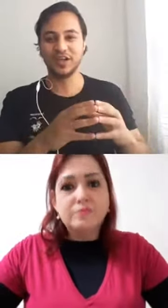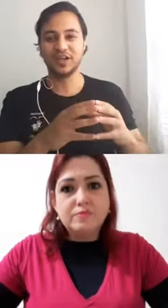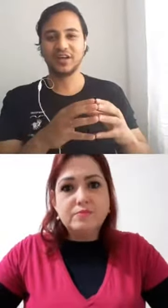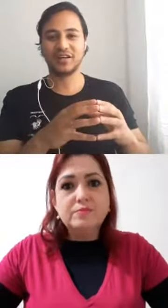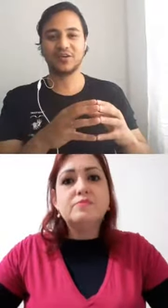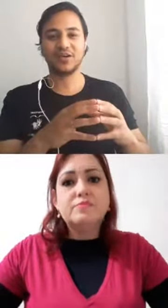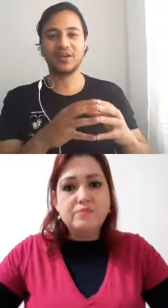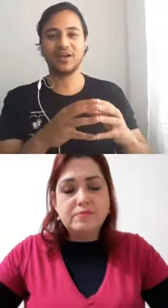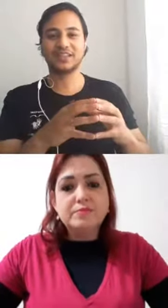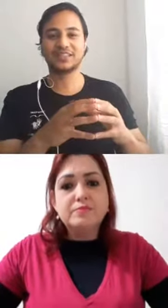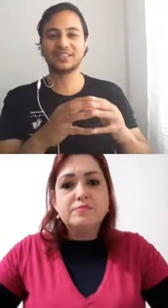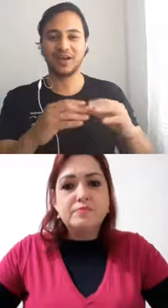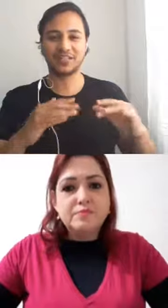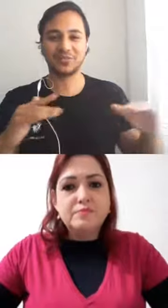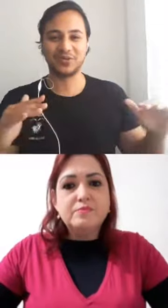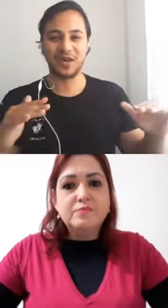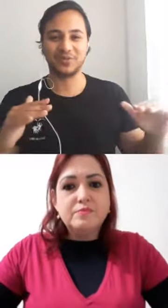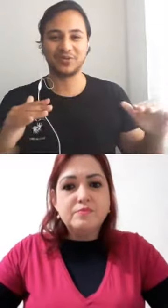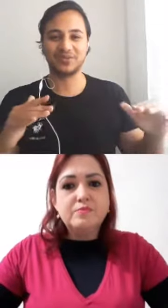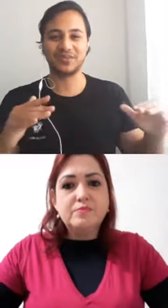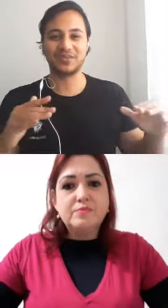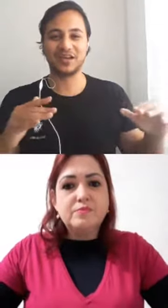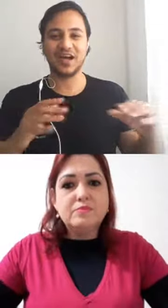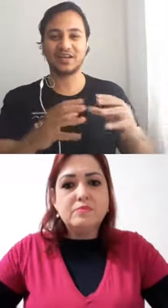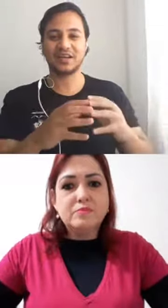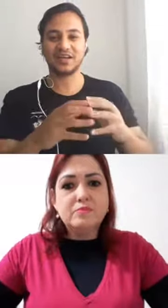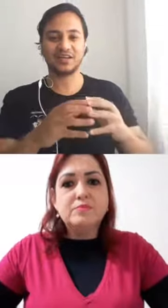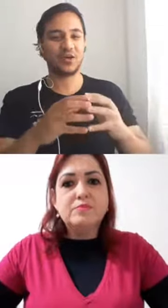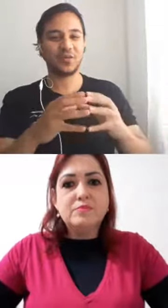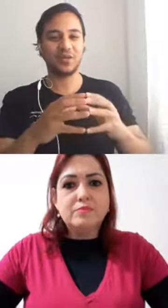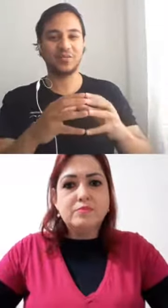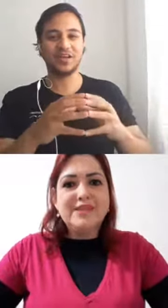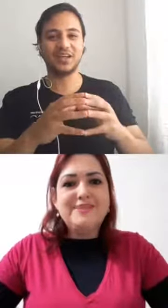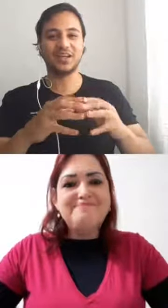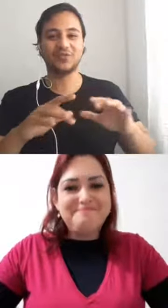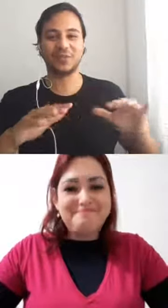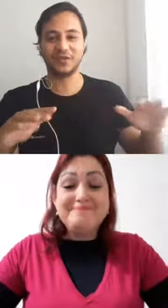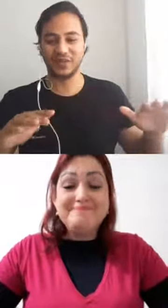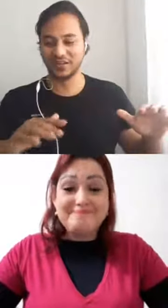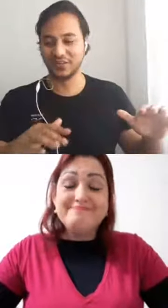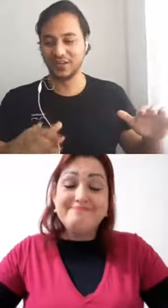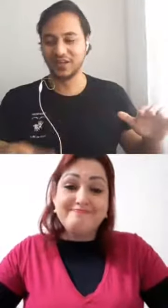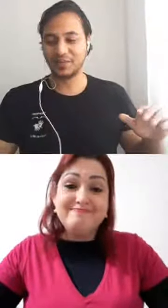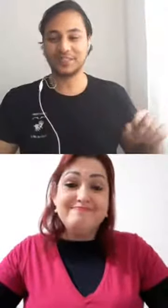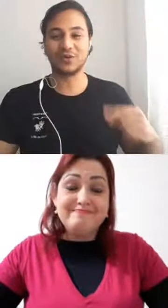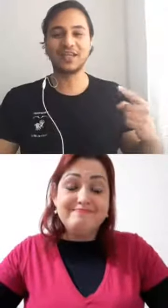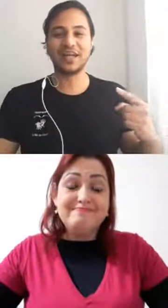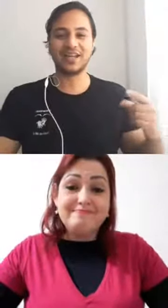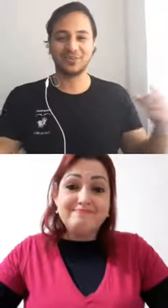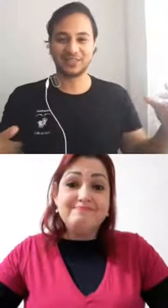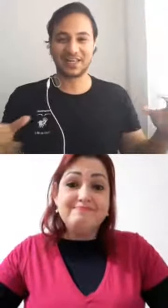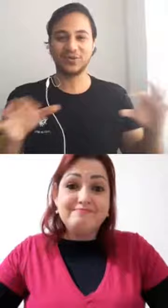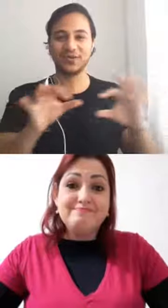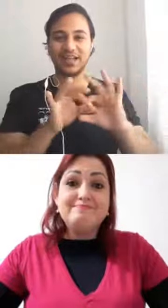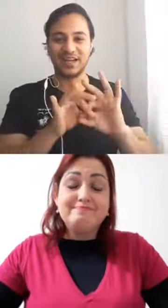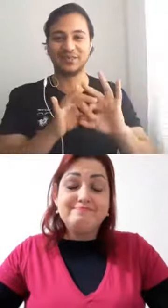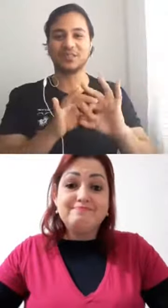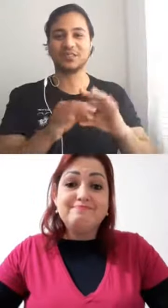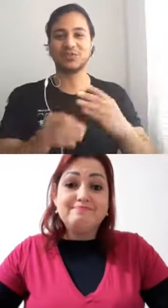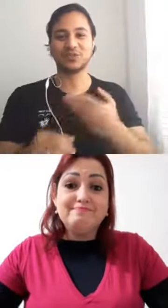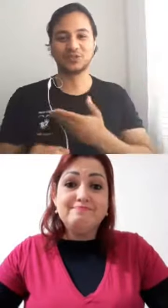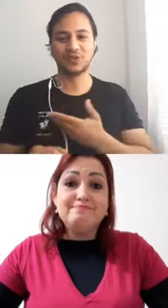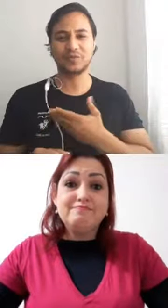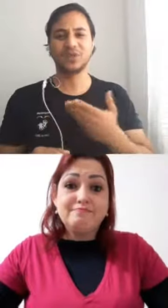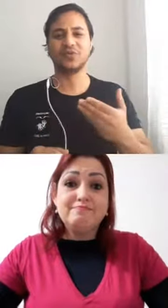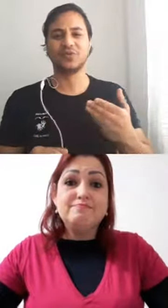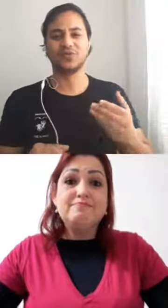afora, essa união, ela se dispersa muito rápido. Deu um probleminha ali, cada um vai para um lado. Mas a unidade, quando você está em unidade, por exemplo,